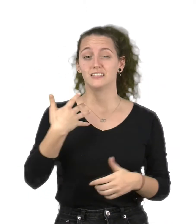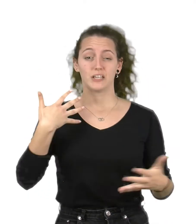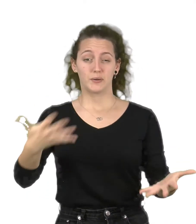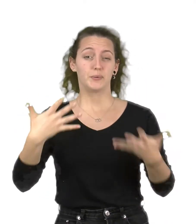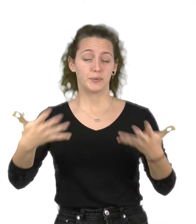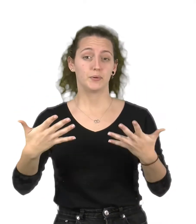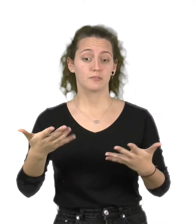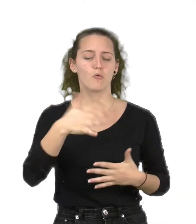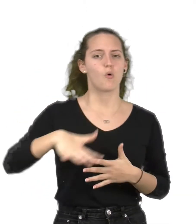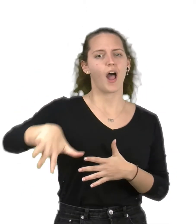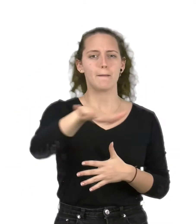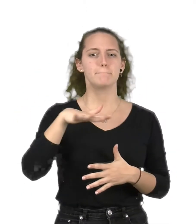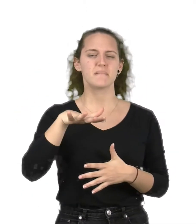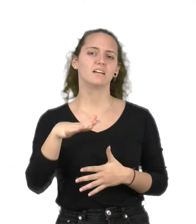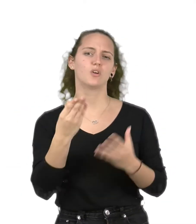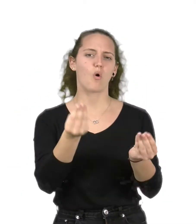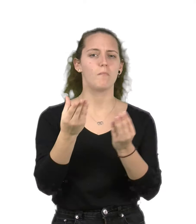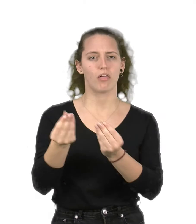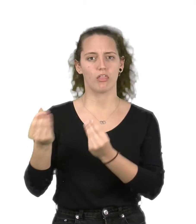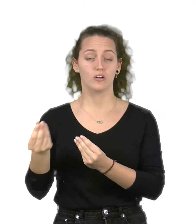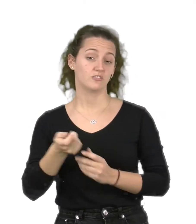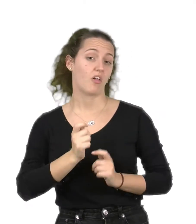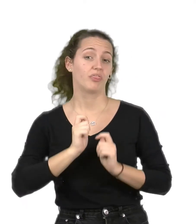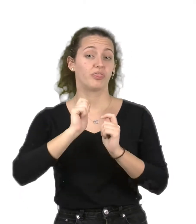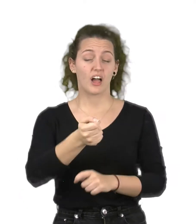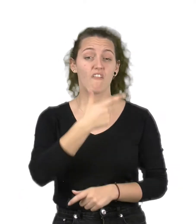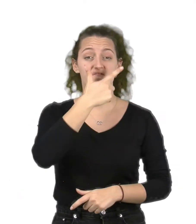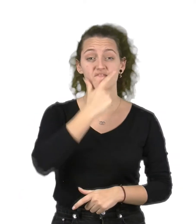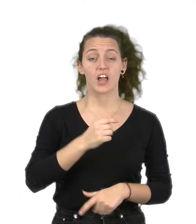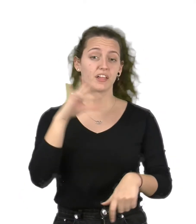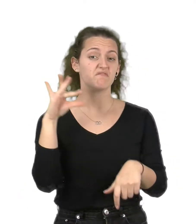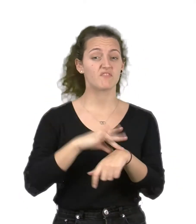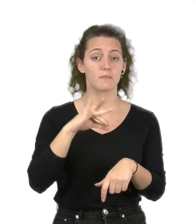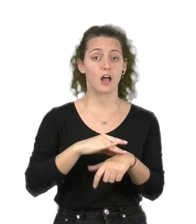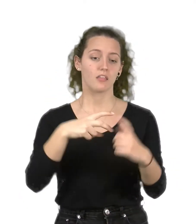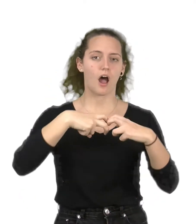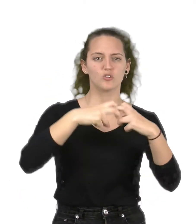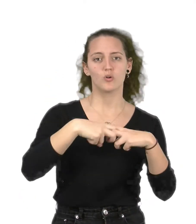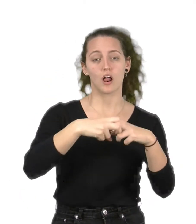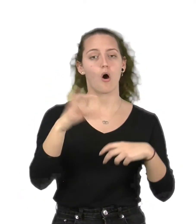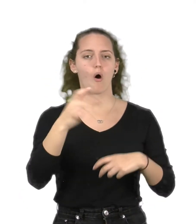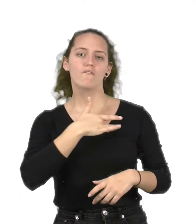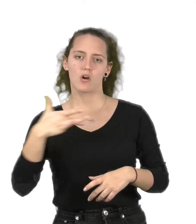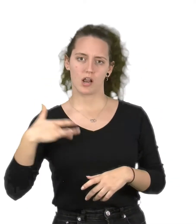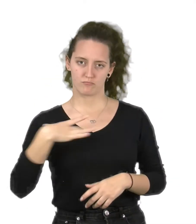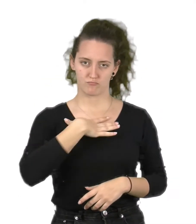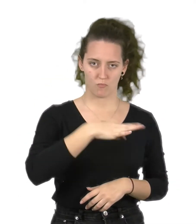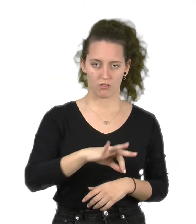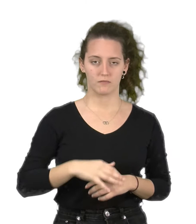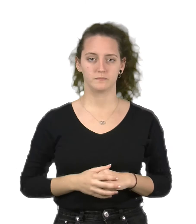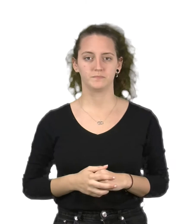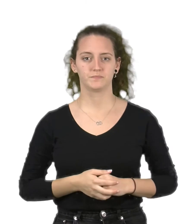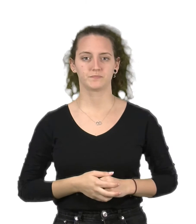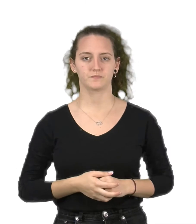en un ambiente húmedo que favorecía la aparición de enfermedades articulares y bronquiales.